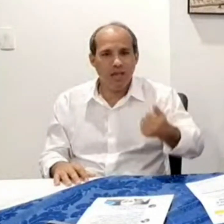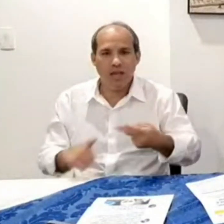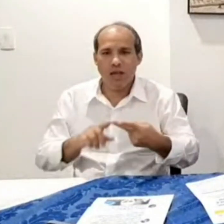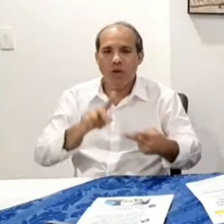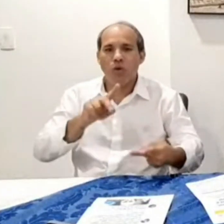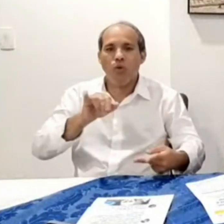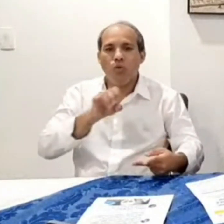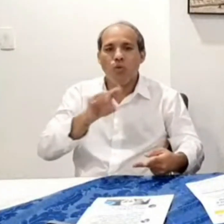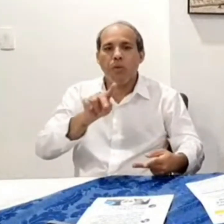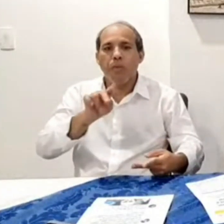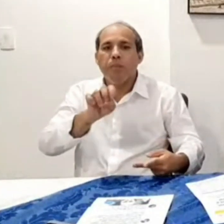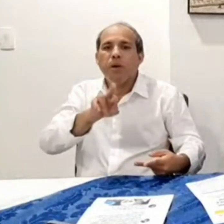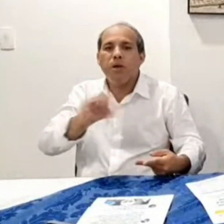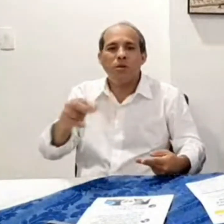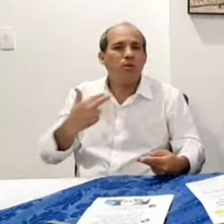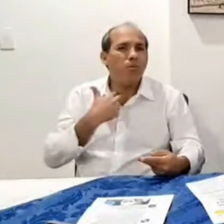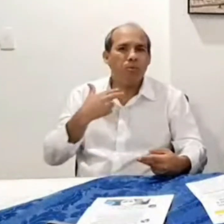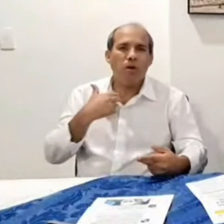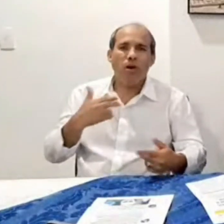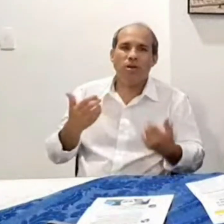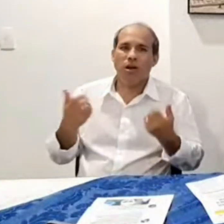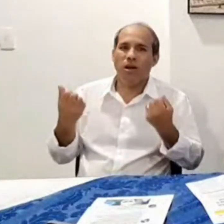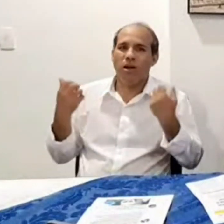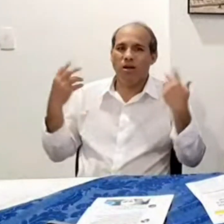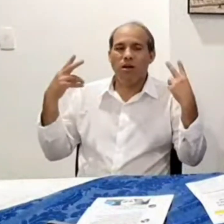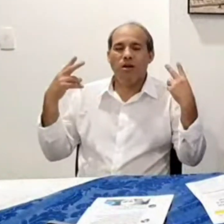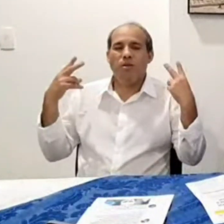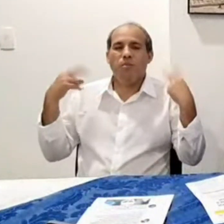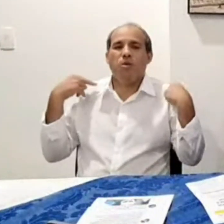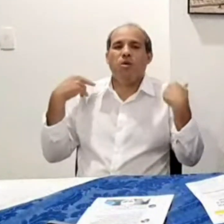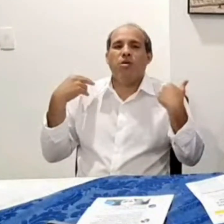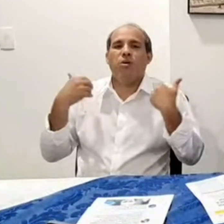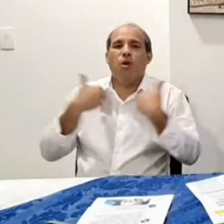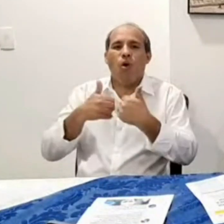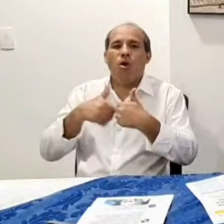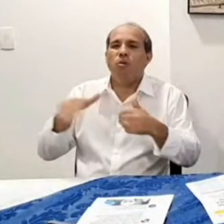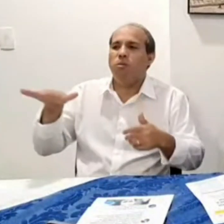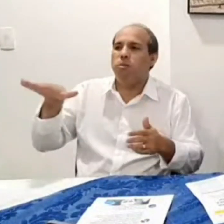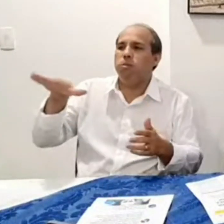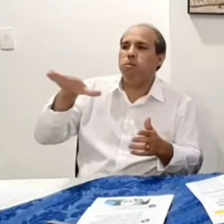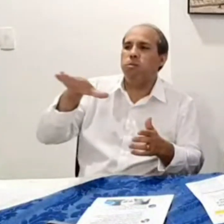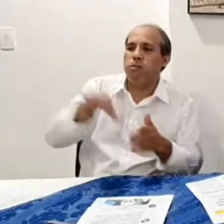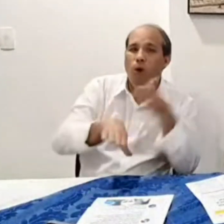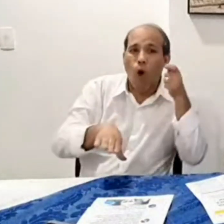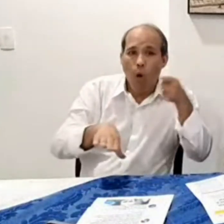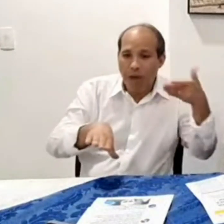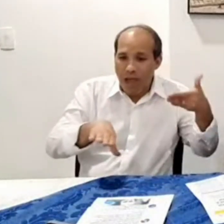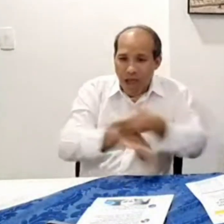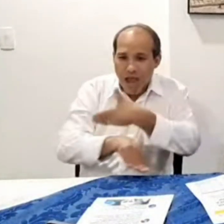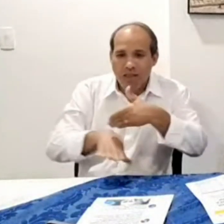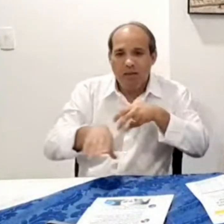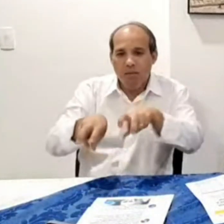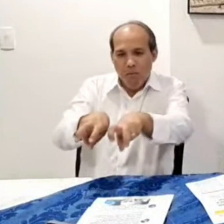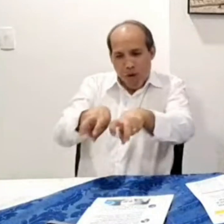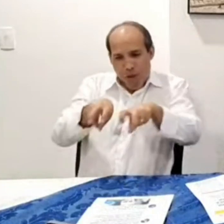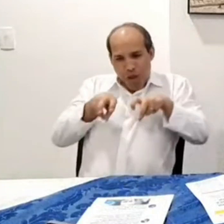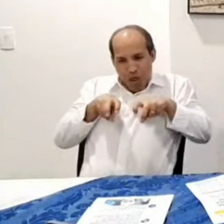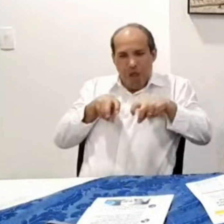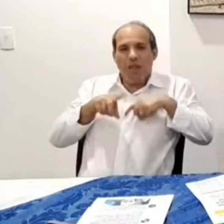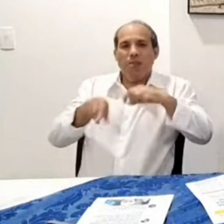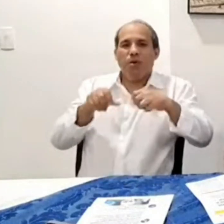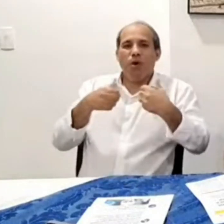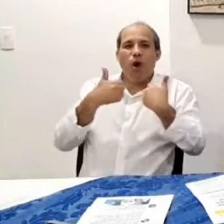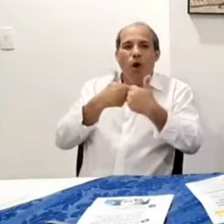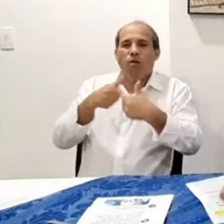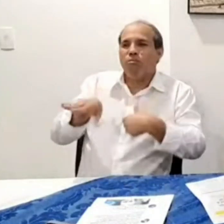tem mais como passar um ônibus na frente dessas terras que era apenas uma posse, obrigar o pessoal a entrar no ônibus para fazer a invasão de terra. Porque se não fizesse